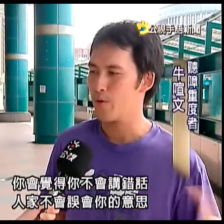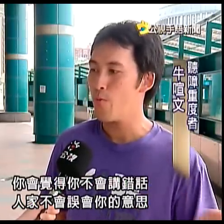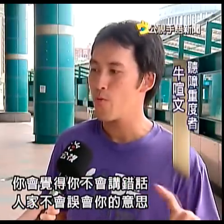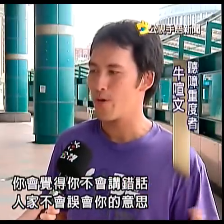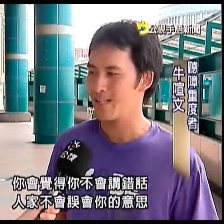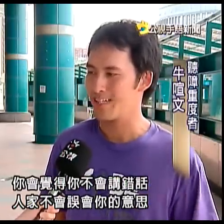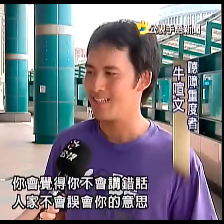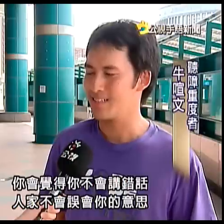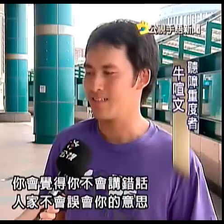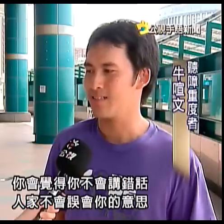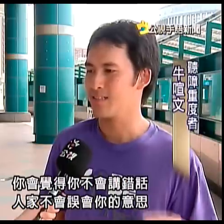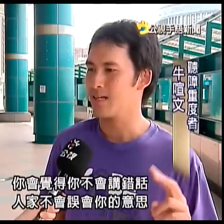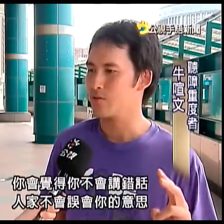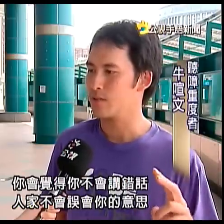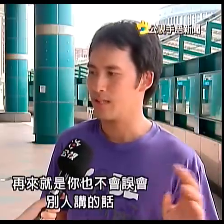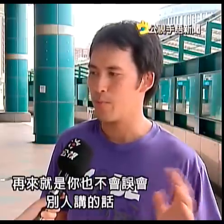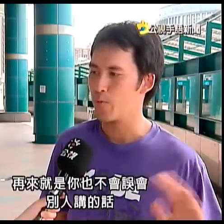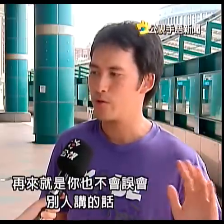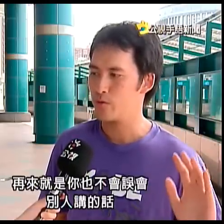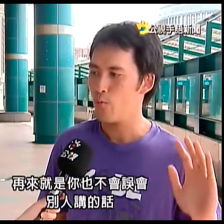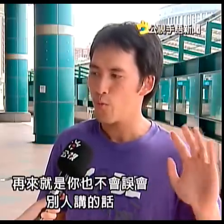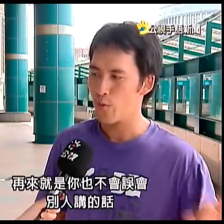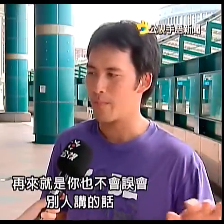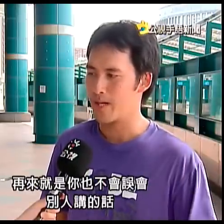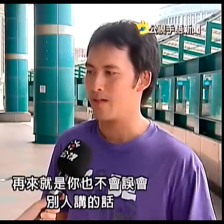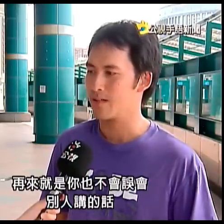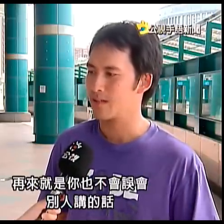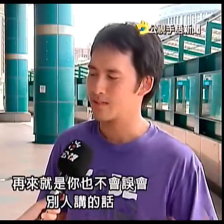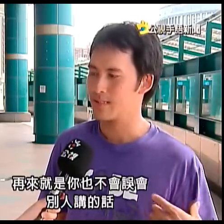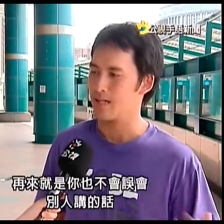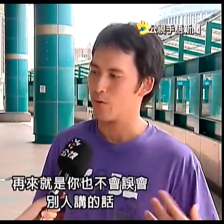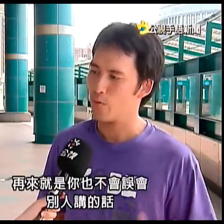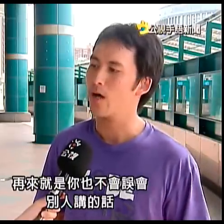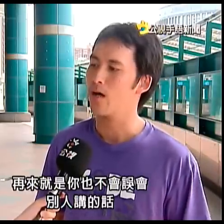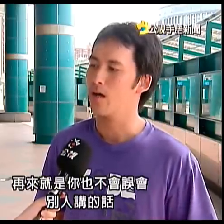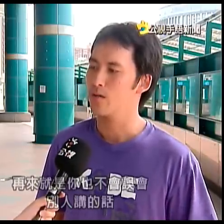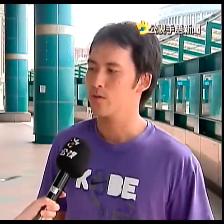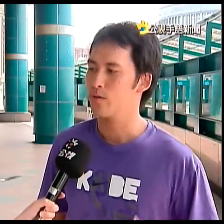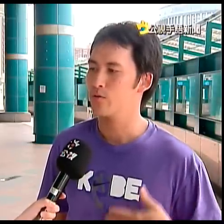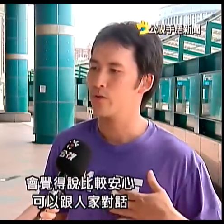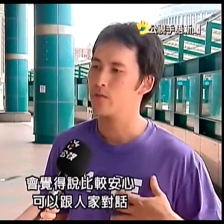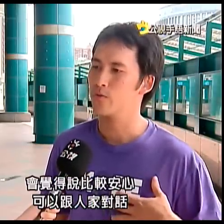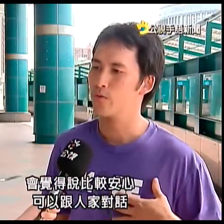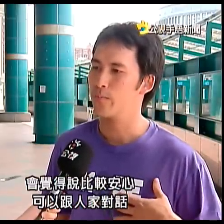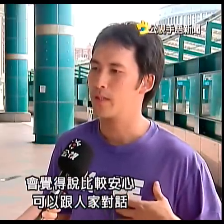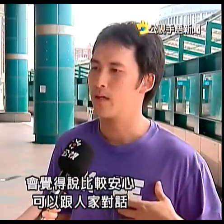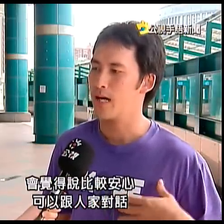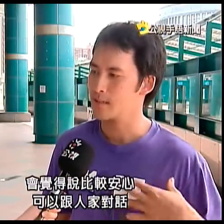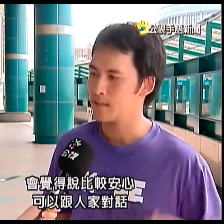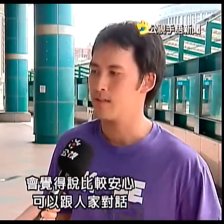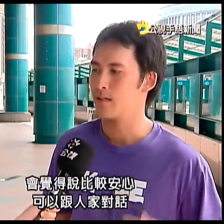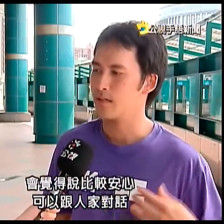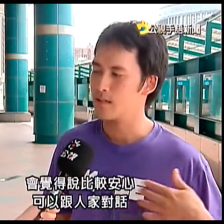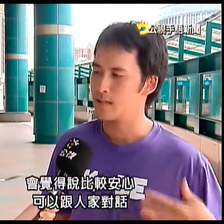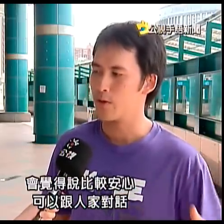误会你的意思，再来就是你也不会去误会别人讲的话，所以你会觉得说比较安心的可以跟人家对